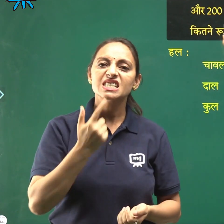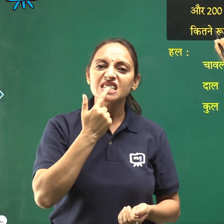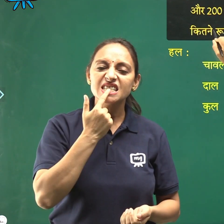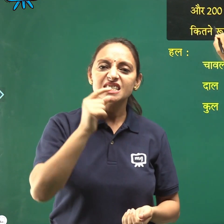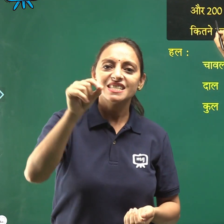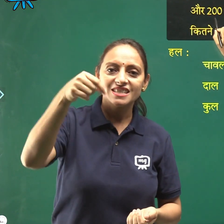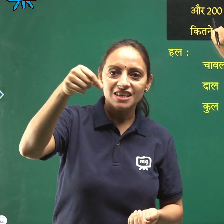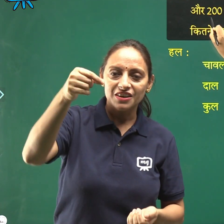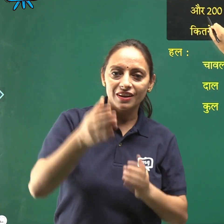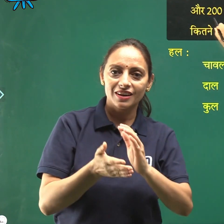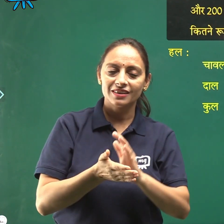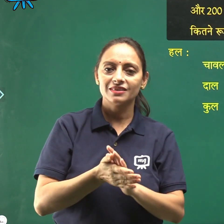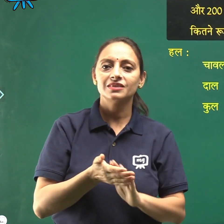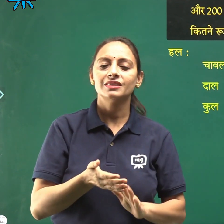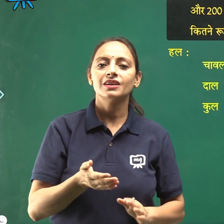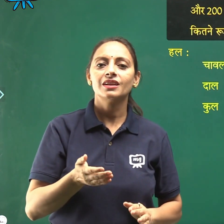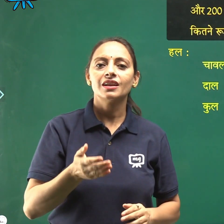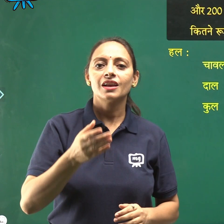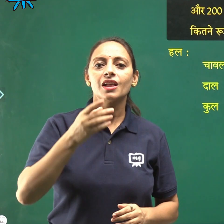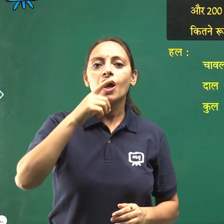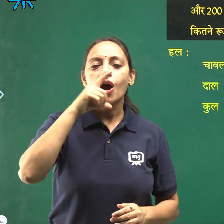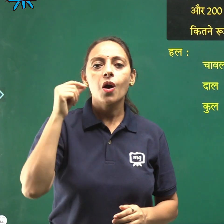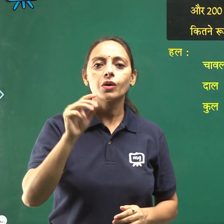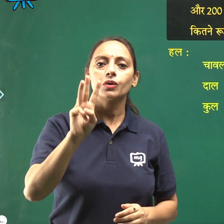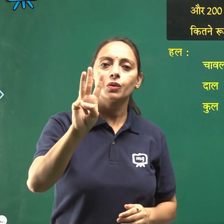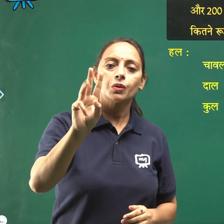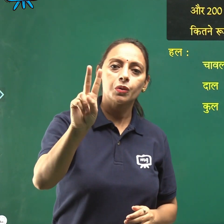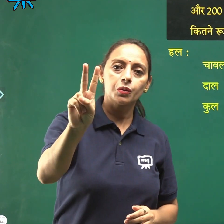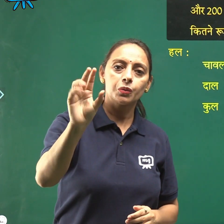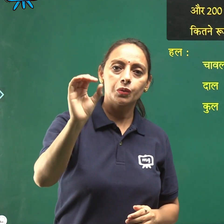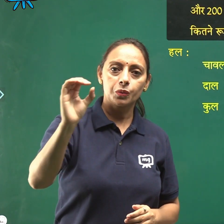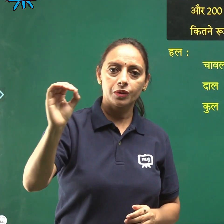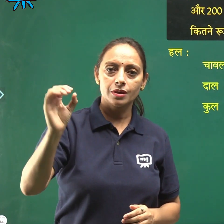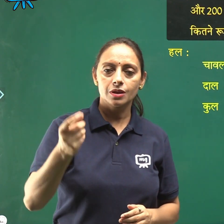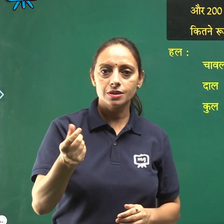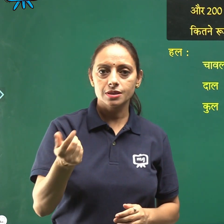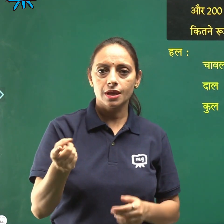चावल और 200 रुपए की